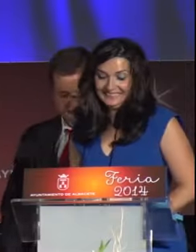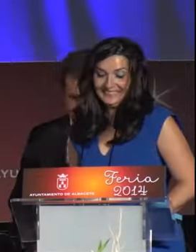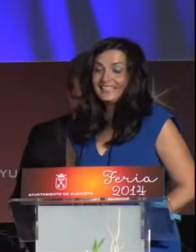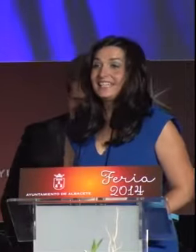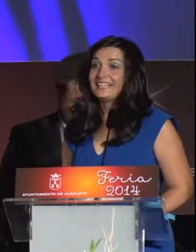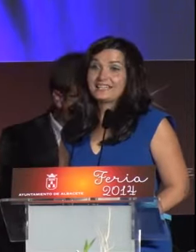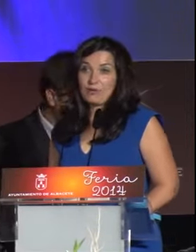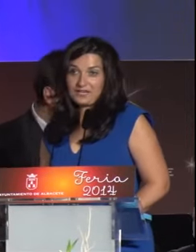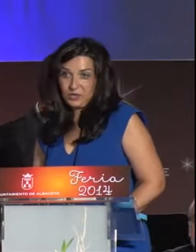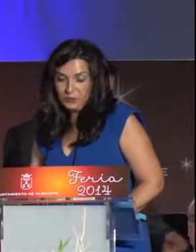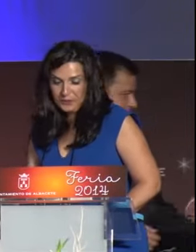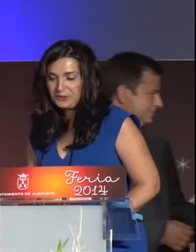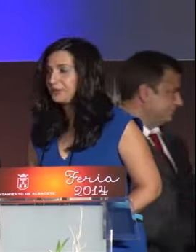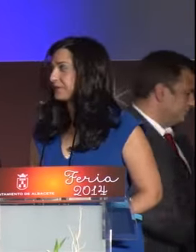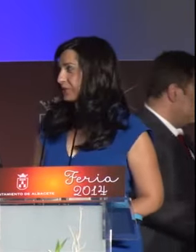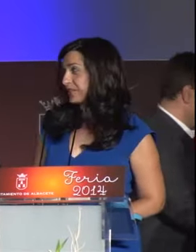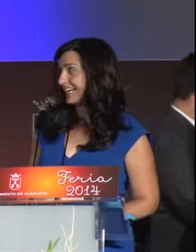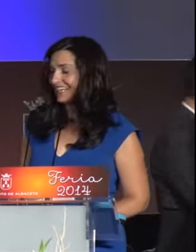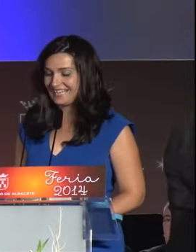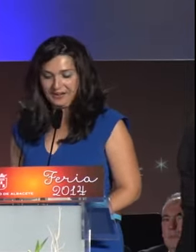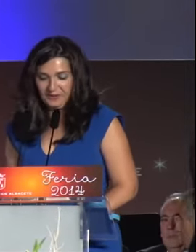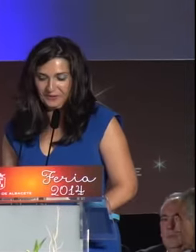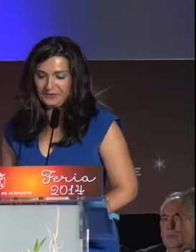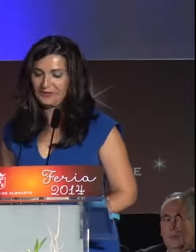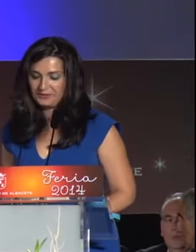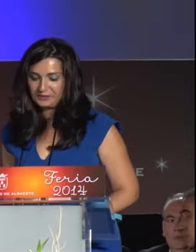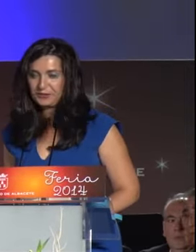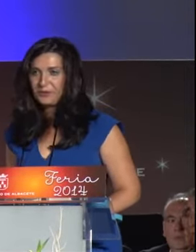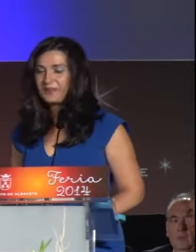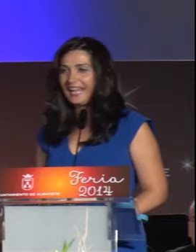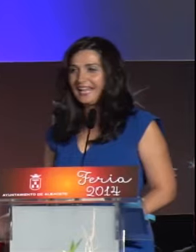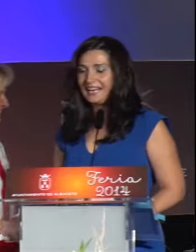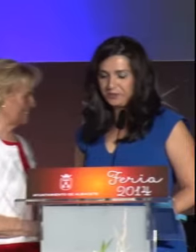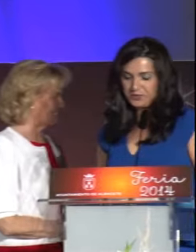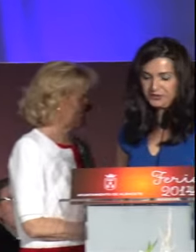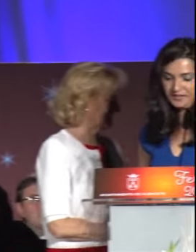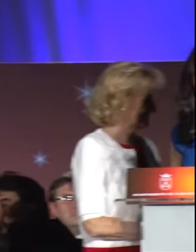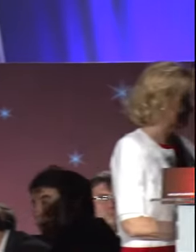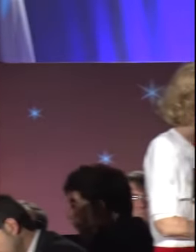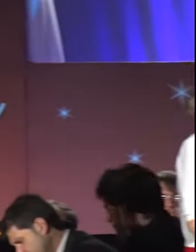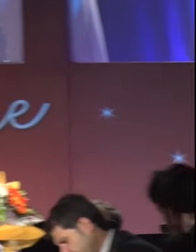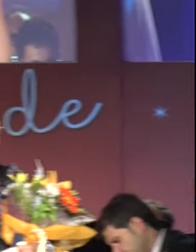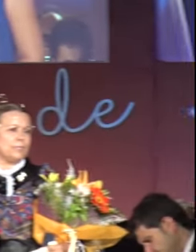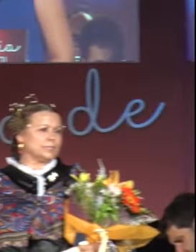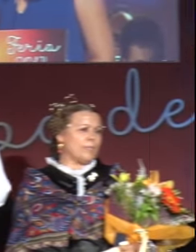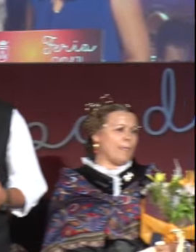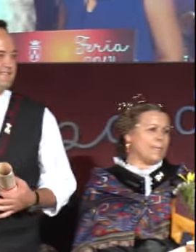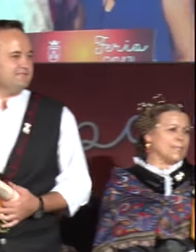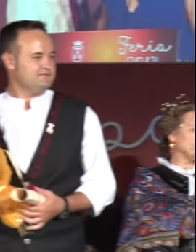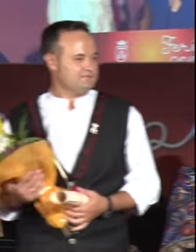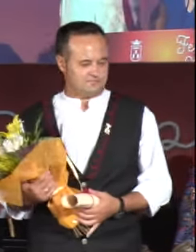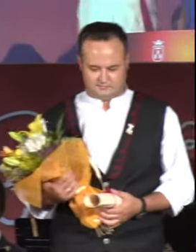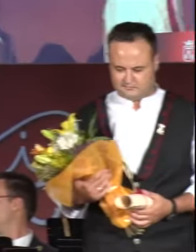Felicidades. Y aunque es obvio, sus caras ya lo dicen todo, la Comisión de Feria de Educación, de Cultura y